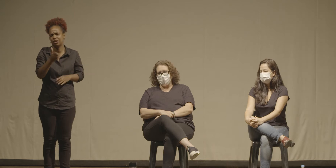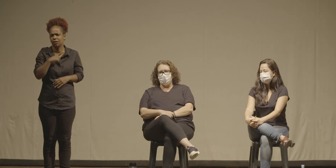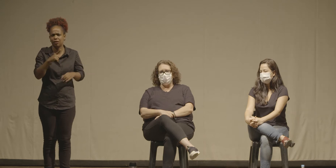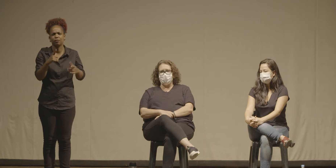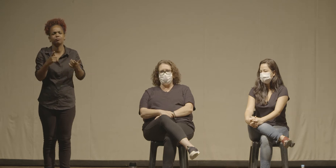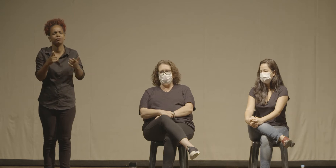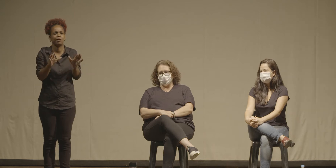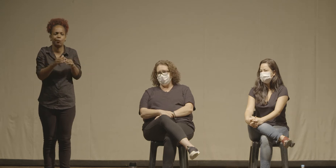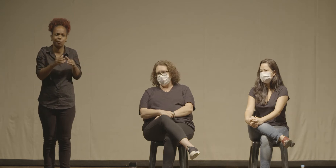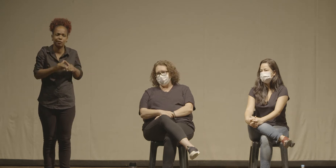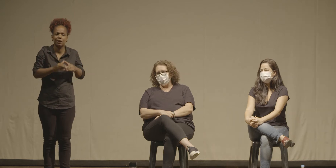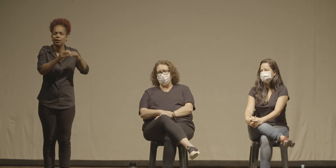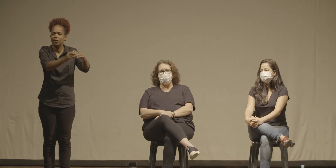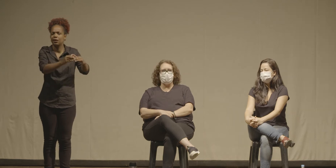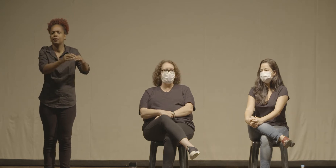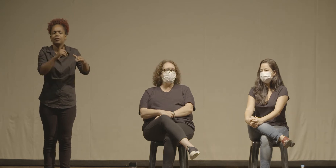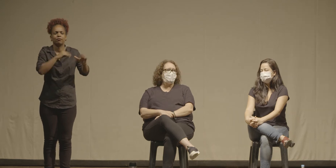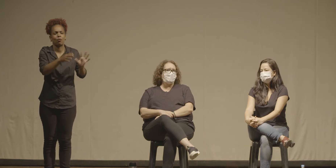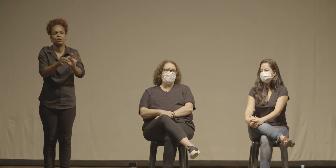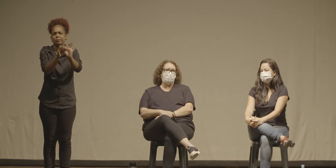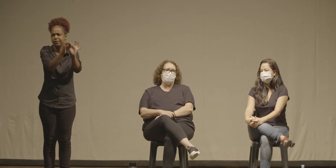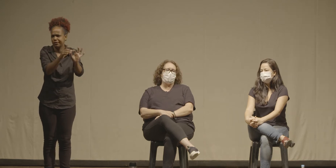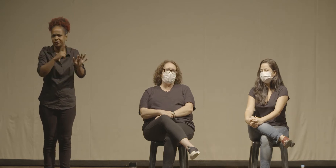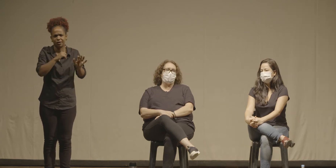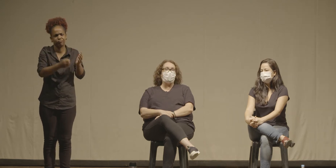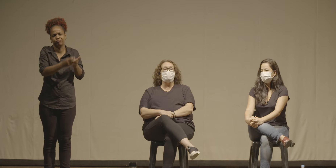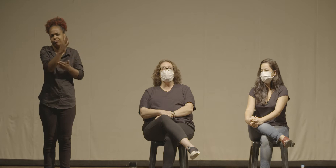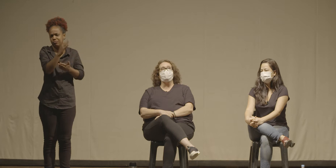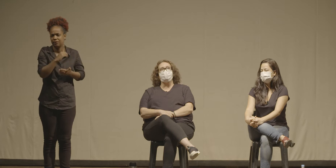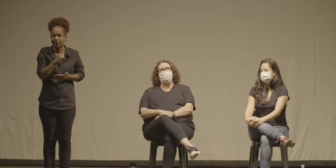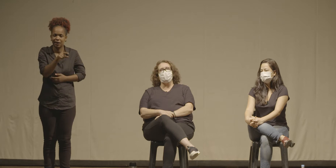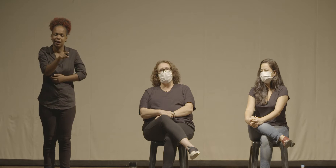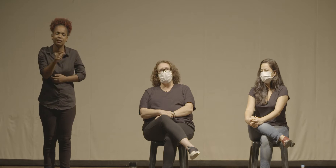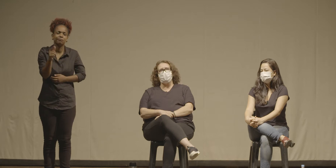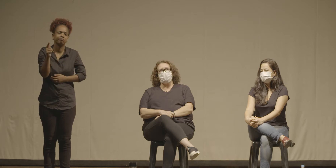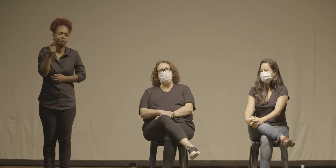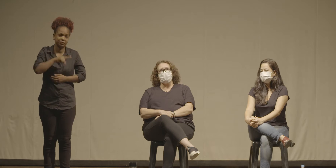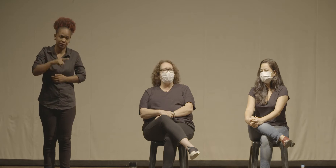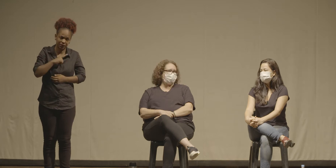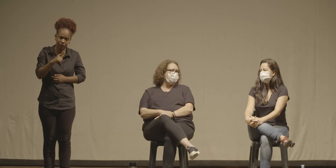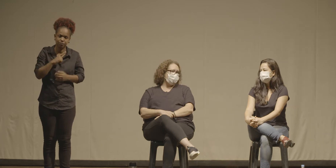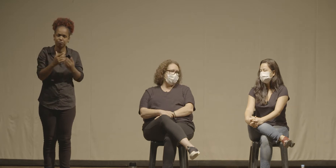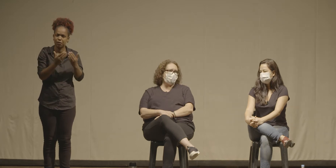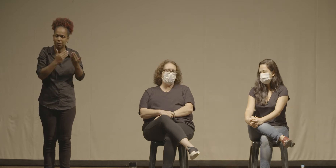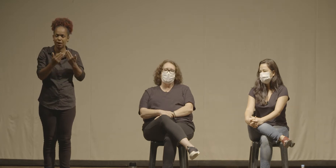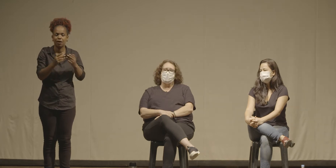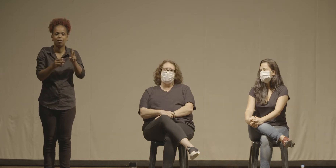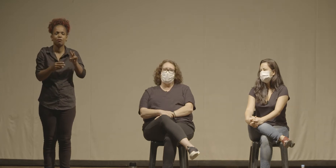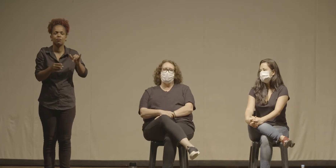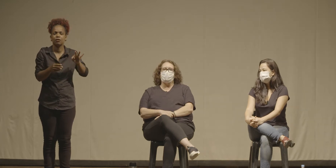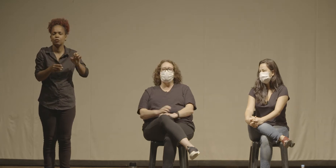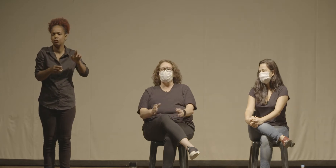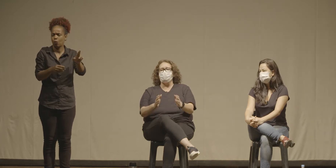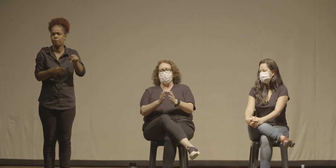comissão, né, brasileira, olímpica brasileira. E aí, então, tivemos a conversa com o Victor, né?